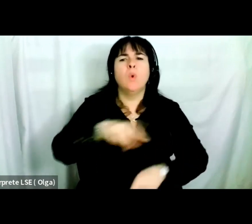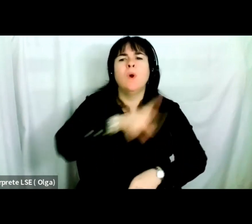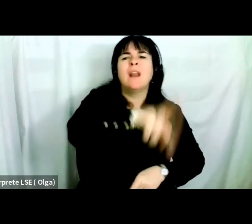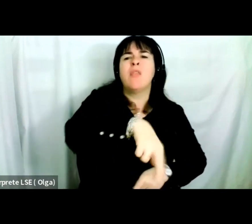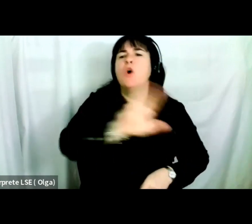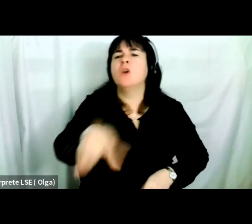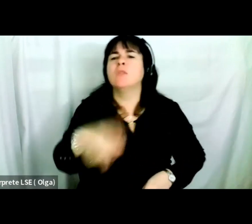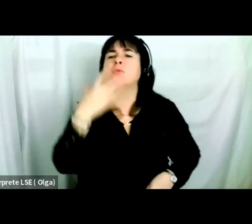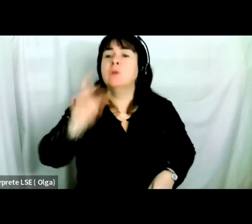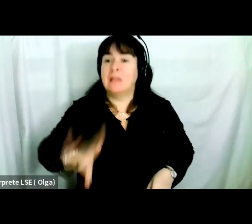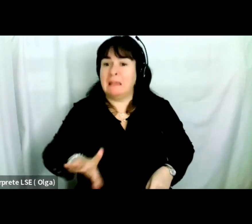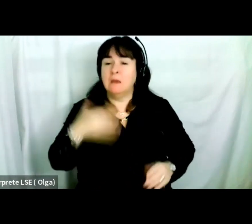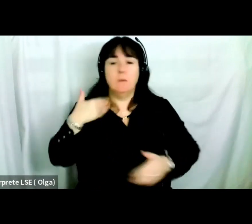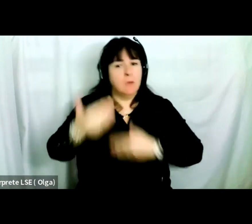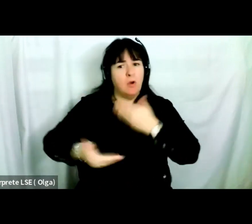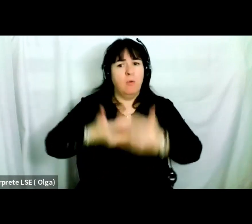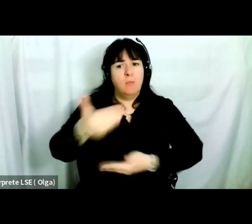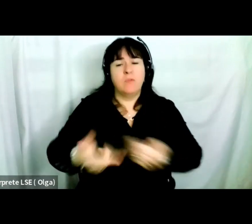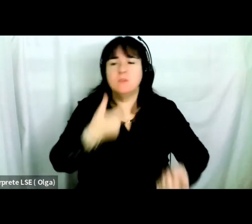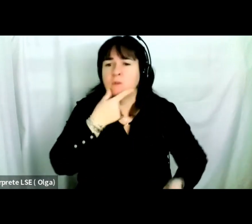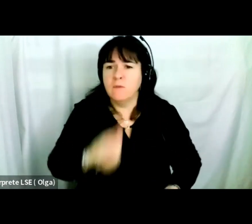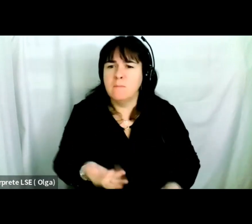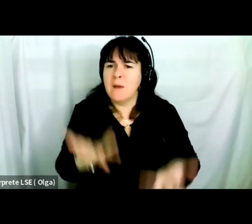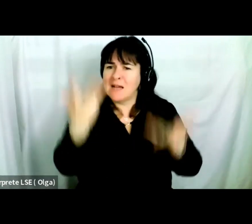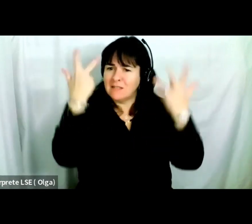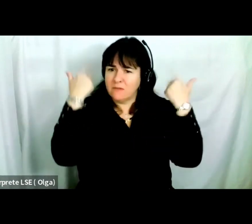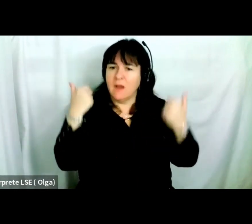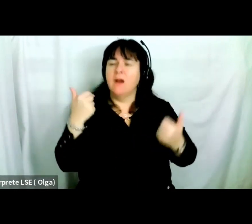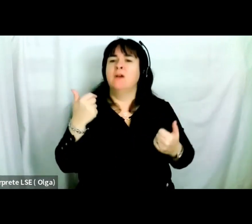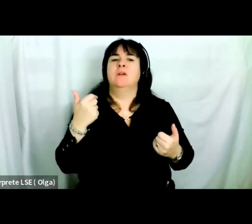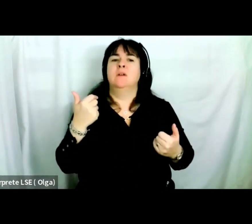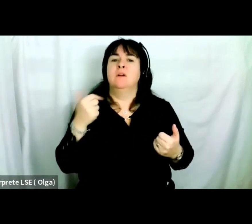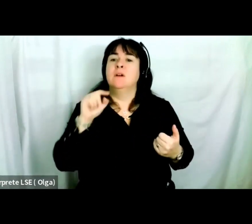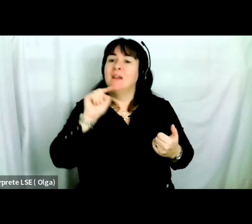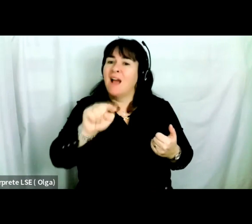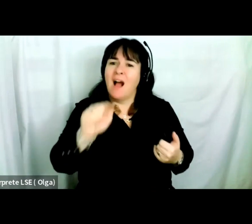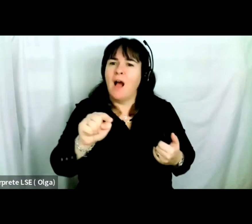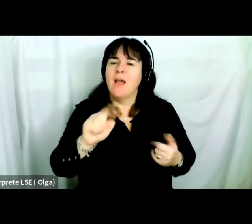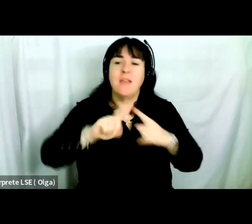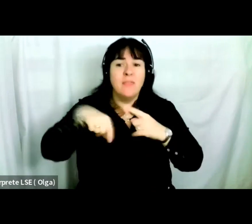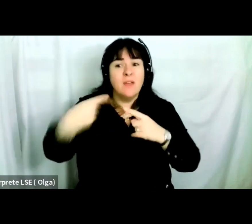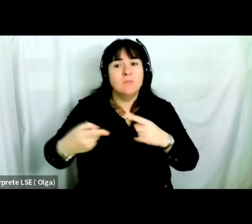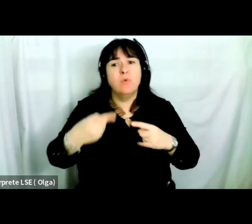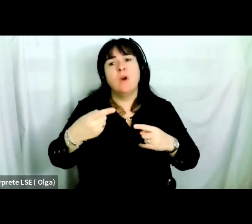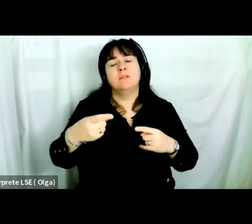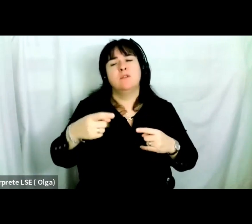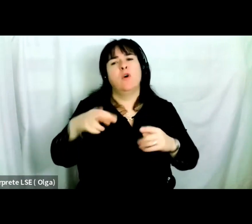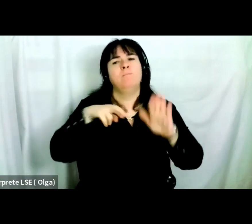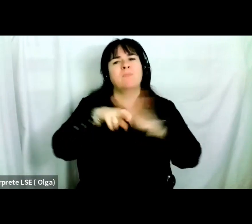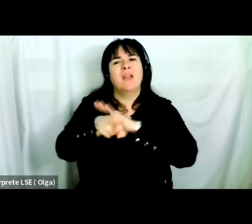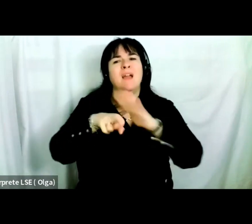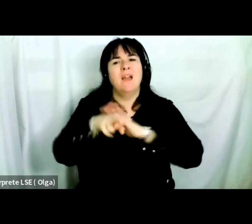sencillo, mucho más fácil y sobre todo en el que no caben recursos. El